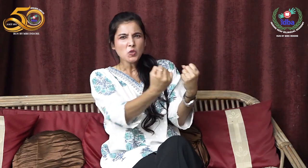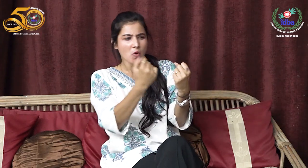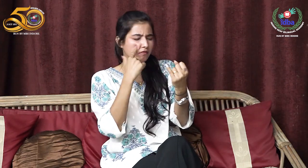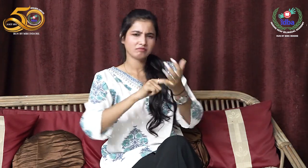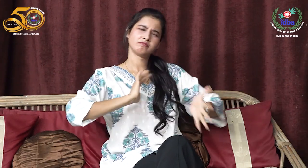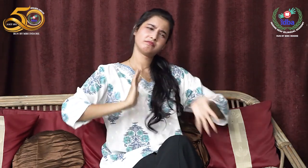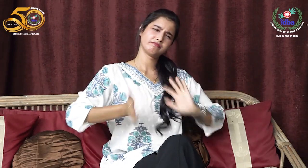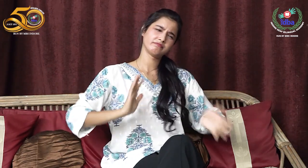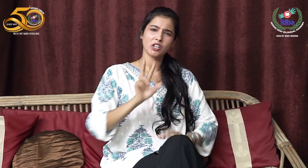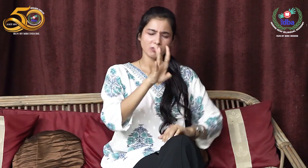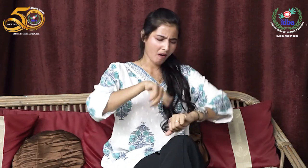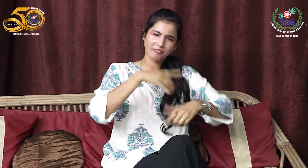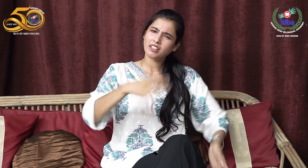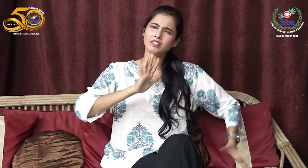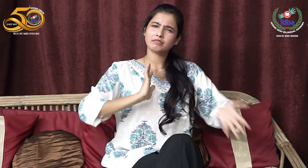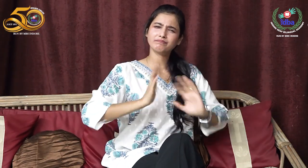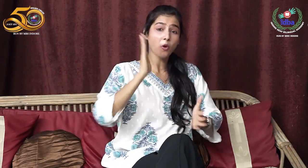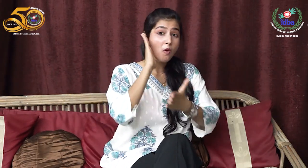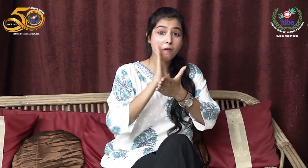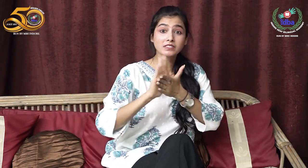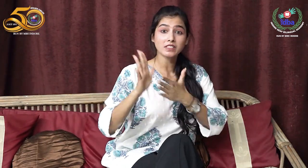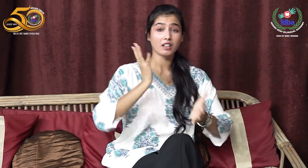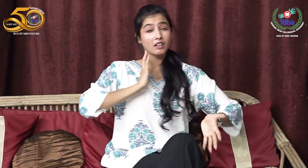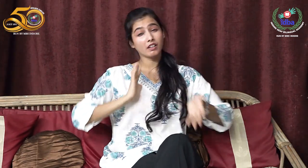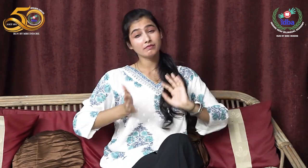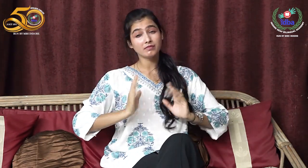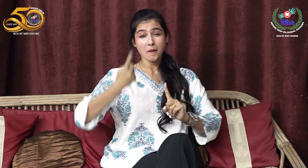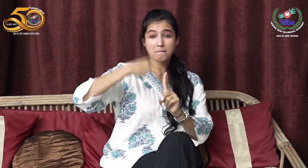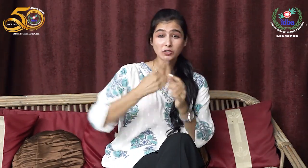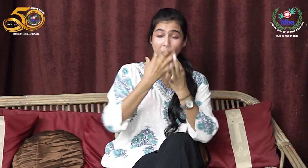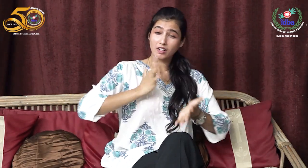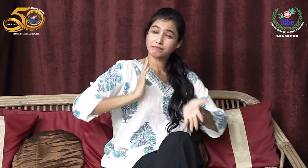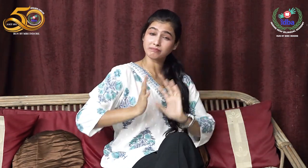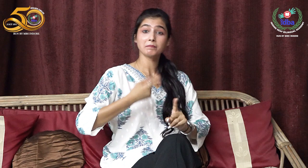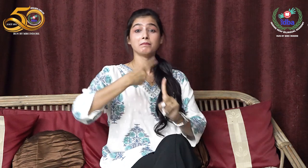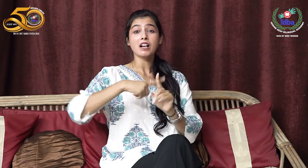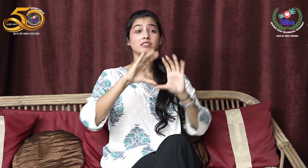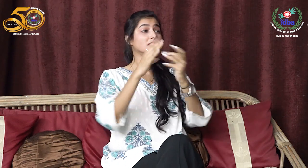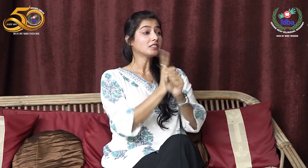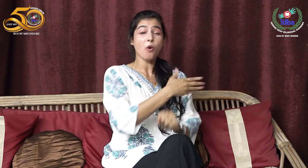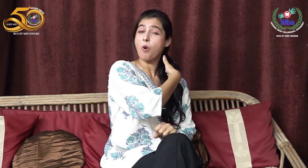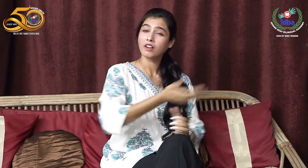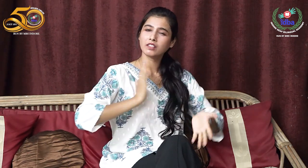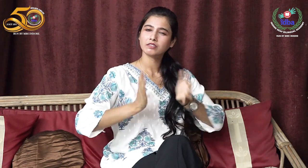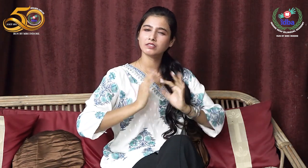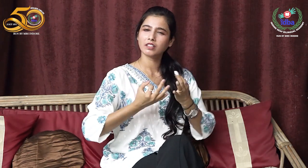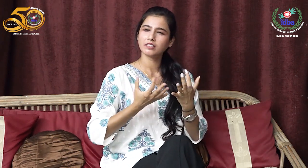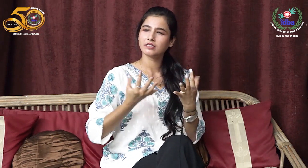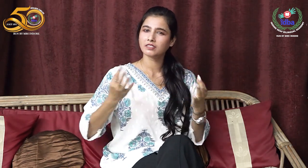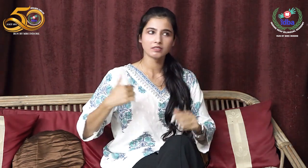ज़ीरो हूँ, और ये लोग इतना स्ट्रॉन्ग, बिल्कुल दिन भर 24 घंटे साइन कर सकते हैं। हॉस्टल में भी सब दिन भर बातें कर सकते हैं, स्कूल में भी दिन भर सब साइन में बातें करते हैं, टीचर्स भी सब साइन करते हैं,